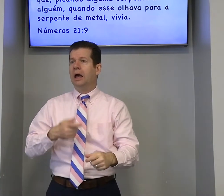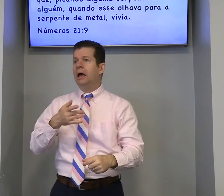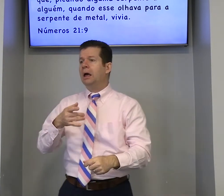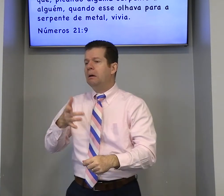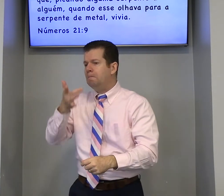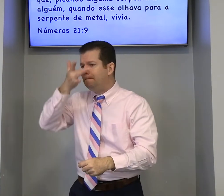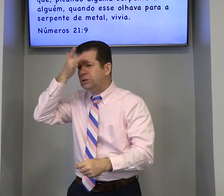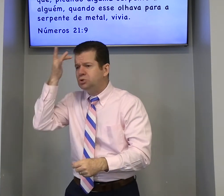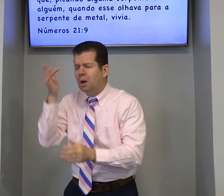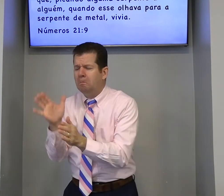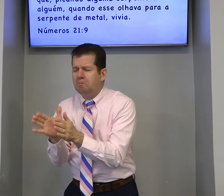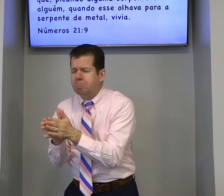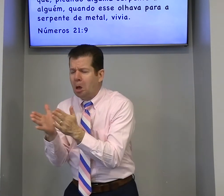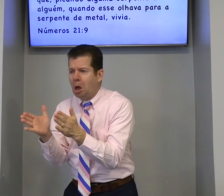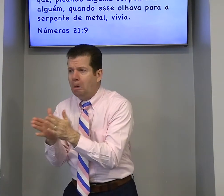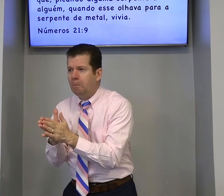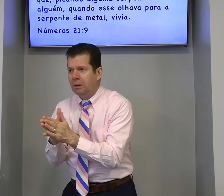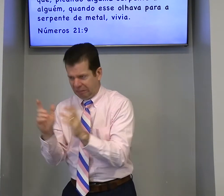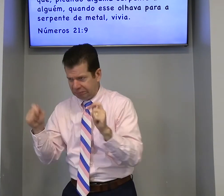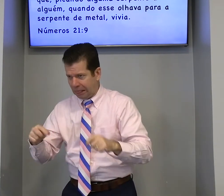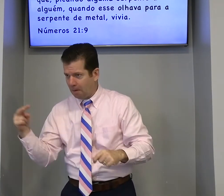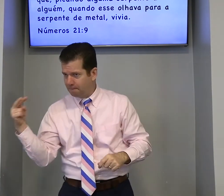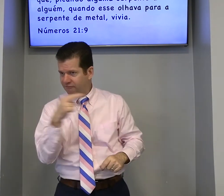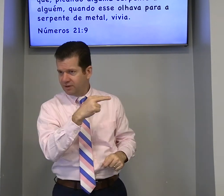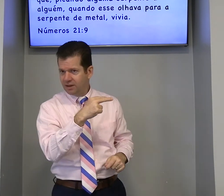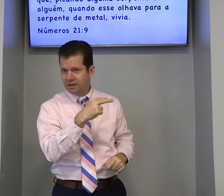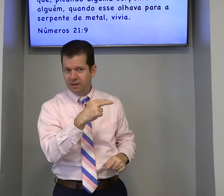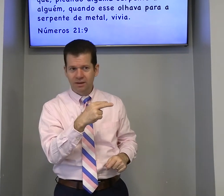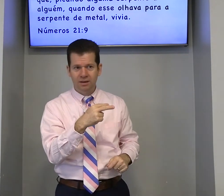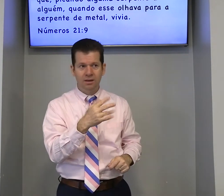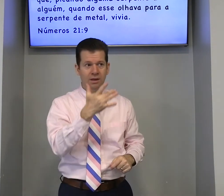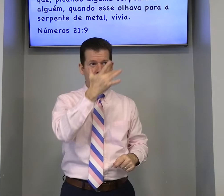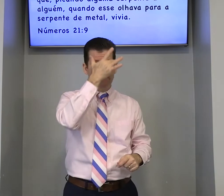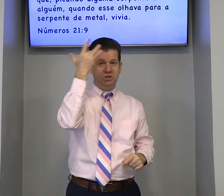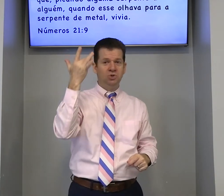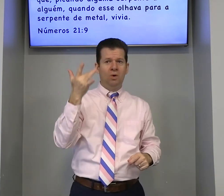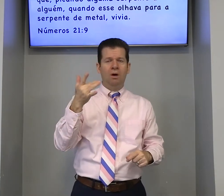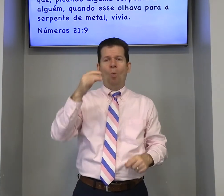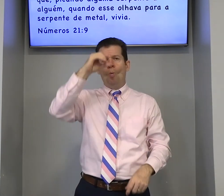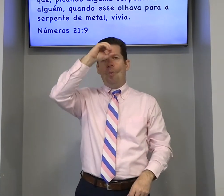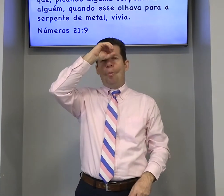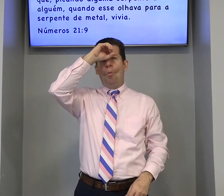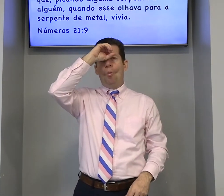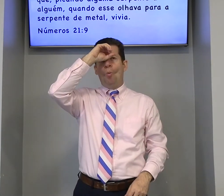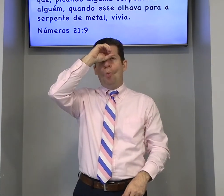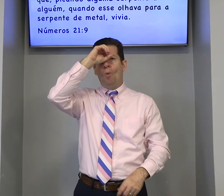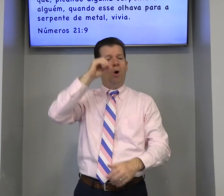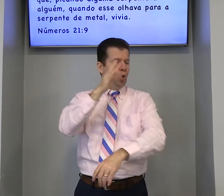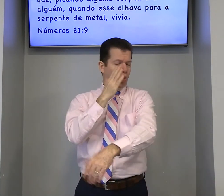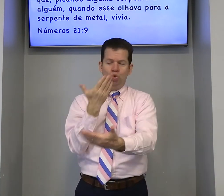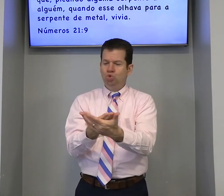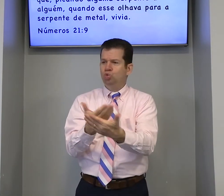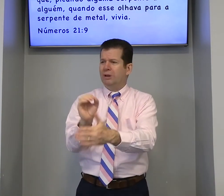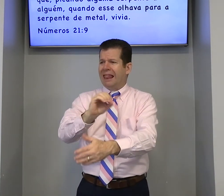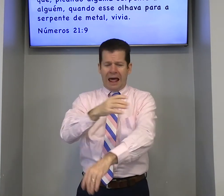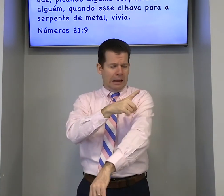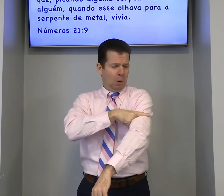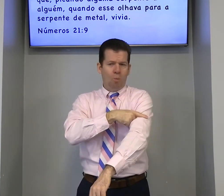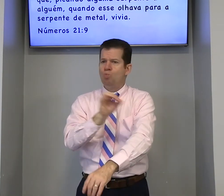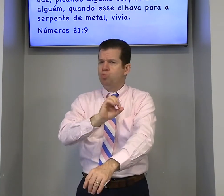consegue, pessoa pobre consegue, dá para olhar. Pessoa inocente, que não